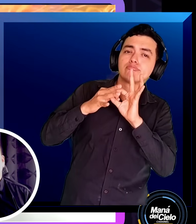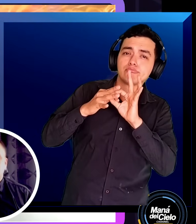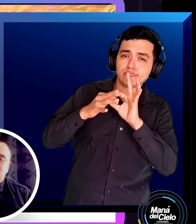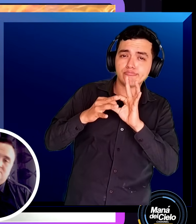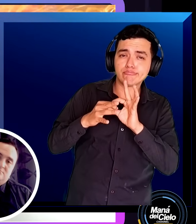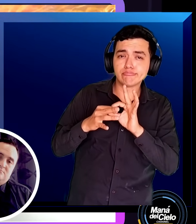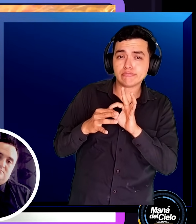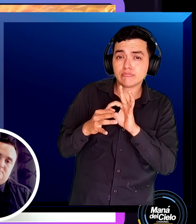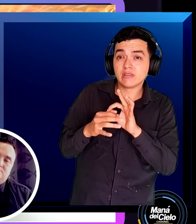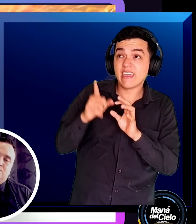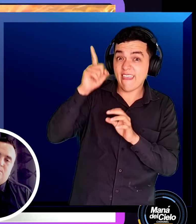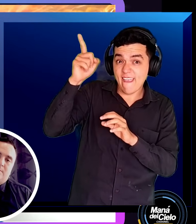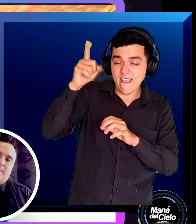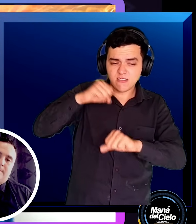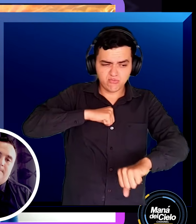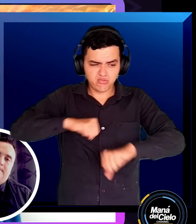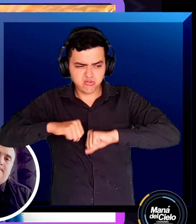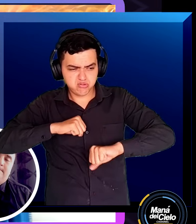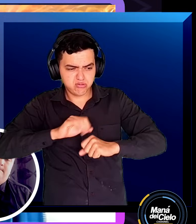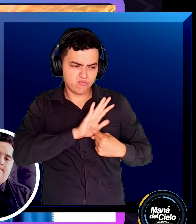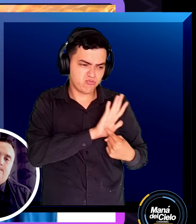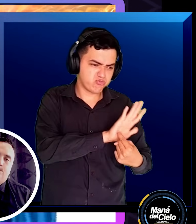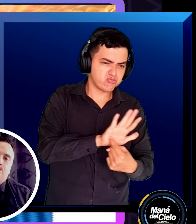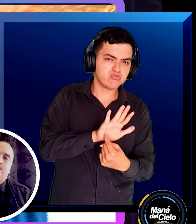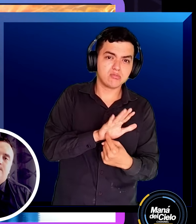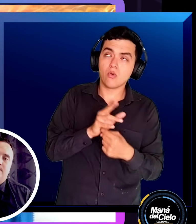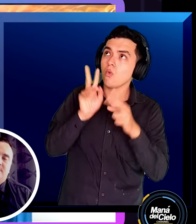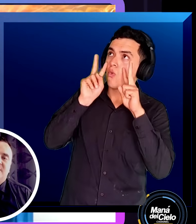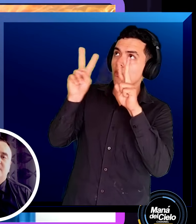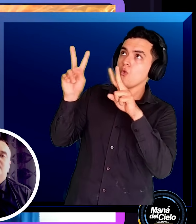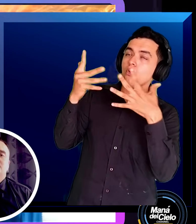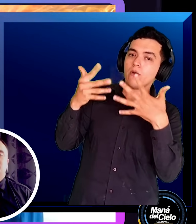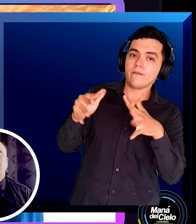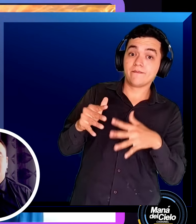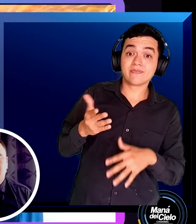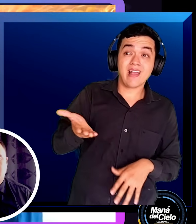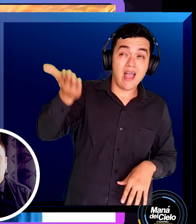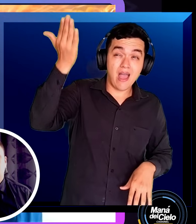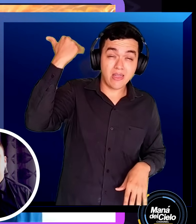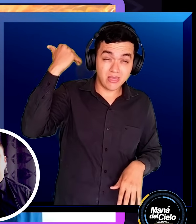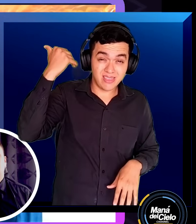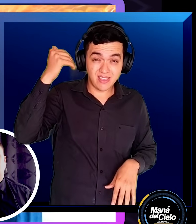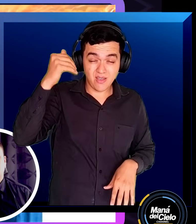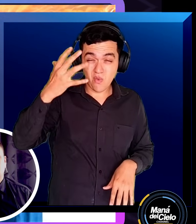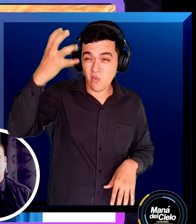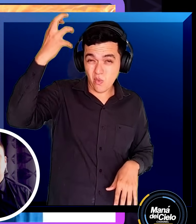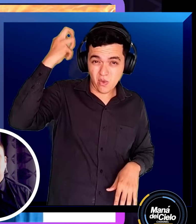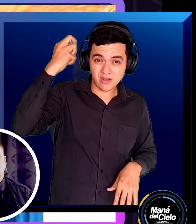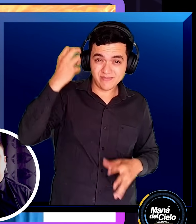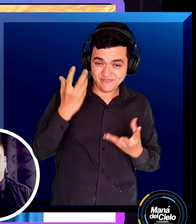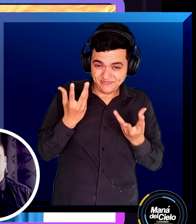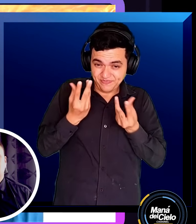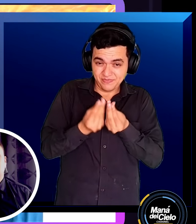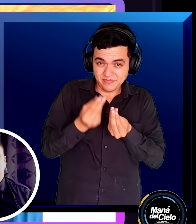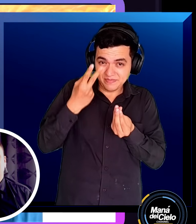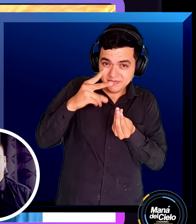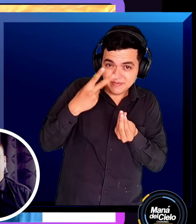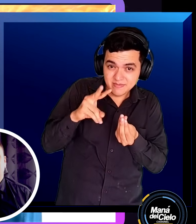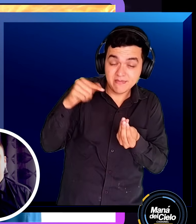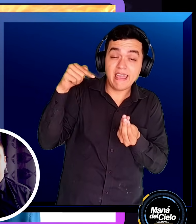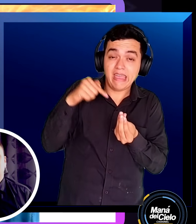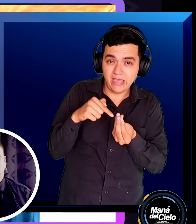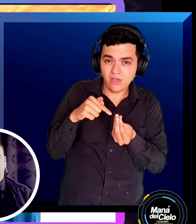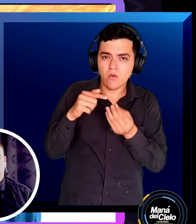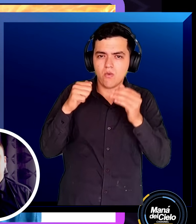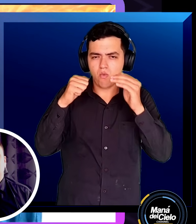pero estos sí están muy consagrados. Vea, oración, ayuno, predicación, maravillas, señales,